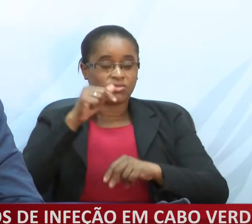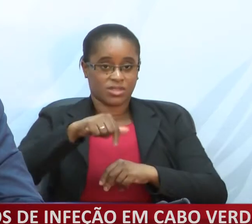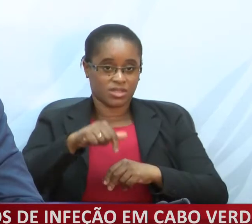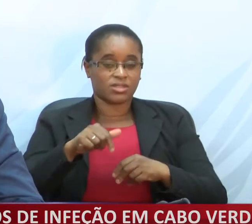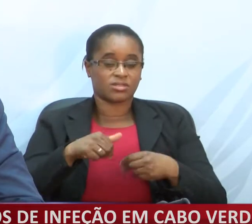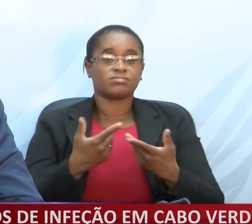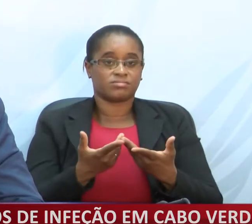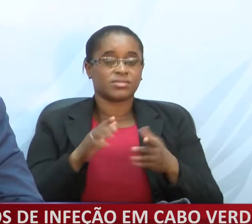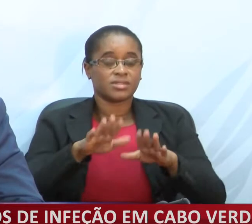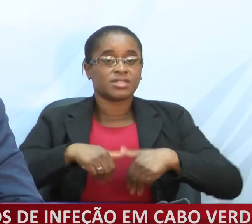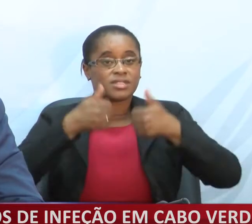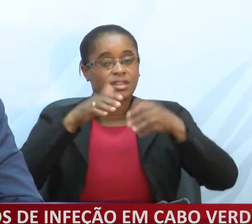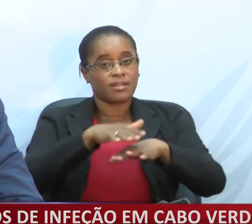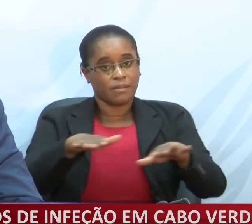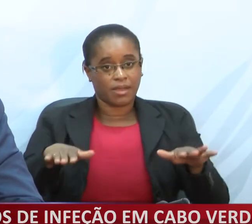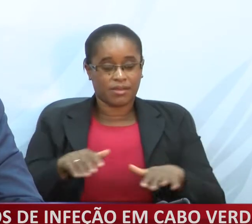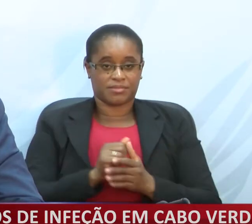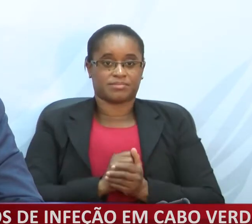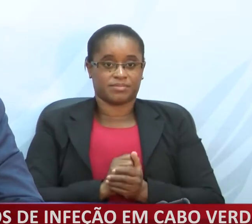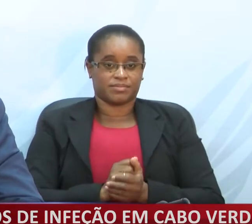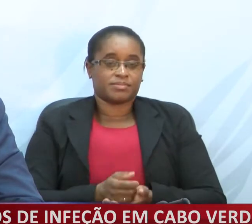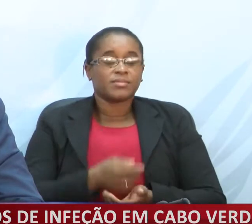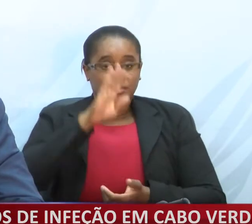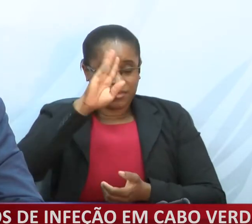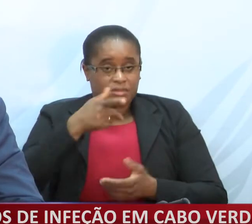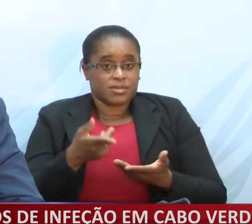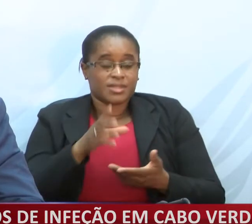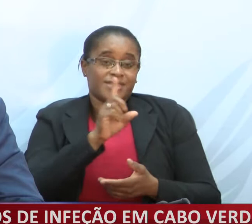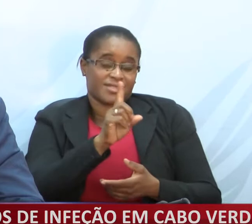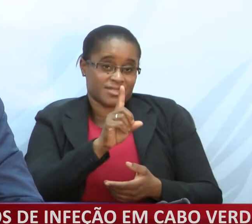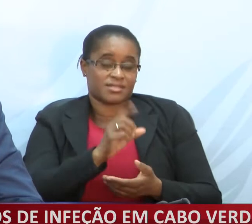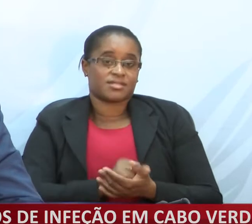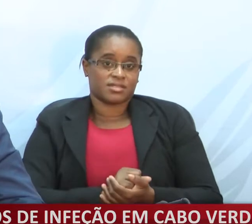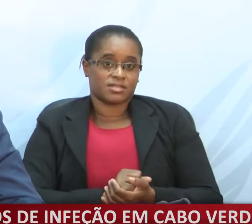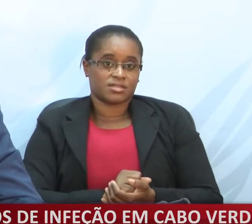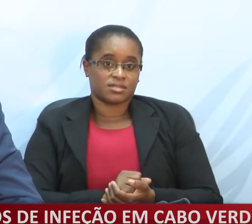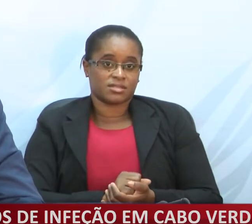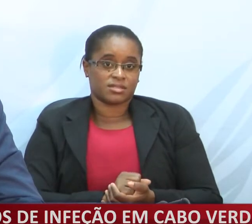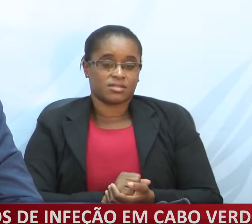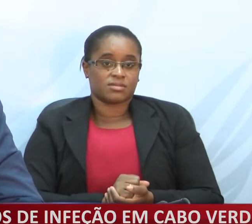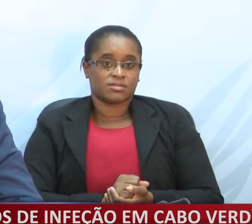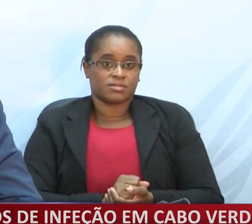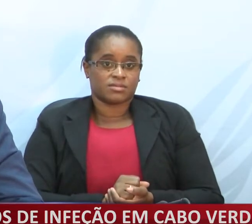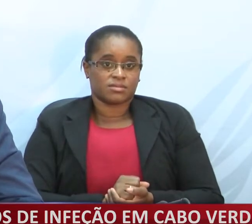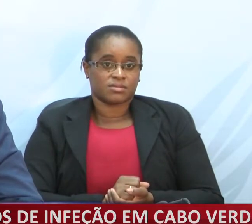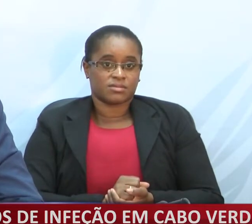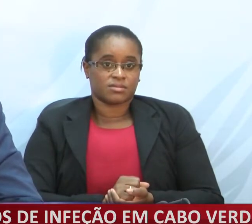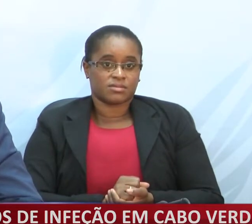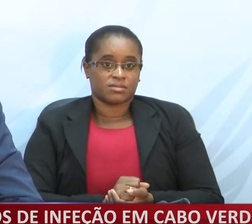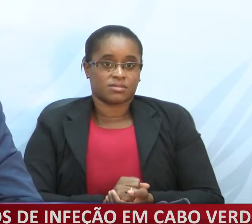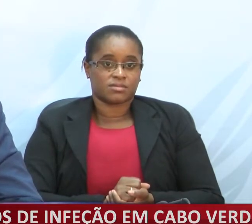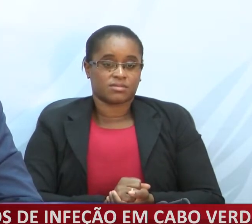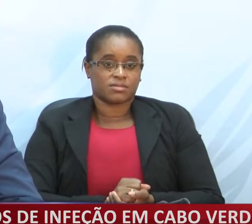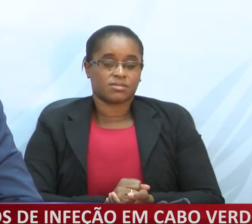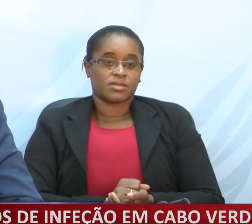cidade da Praia, sendo que desses 6 casos, um veio de, portanto, uma senhora que, portanto, que